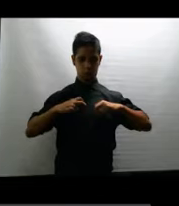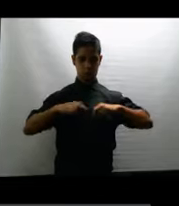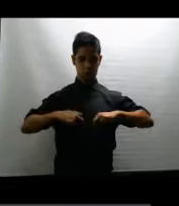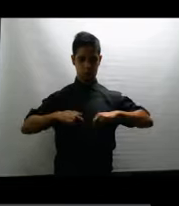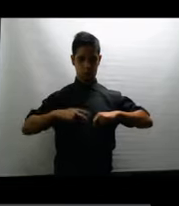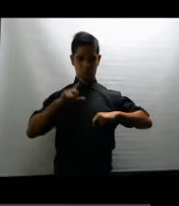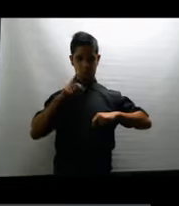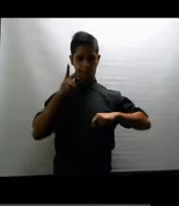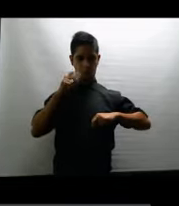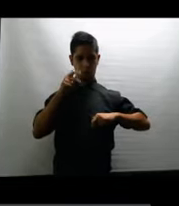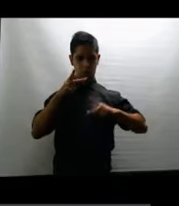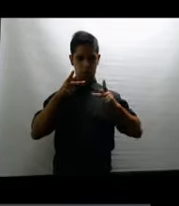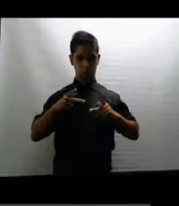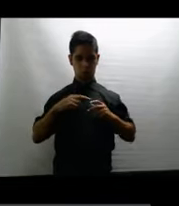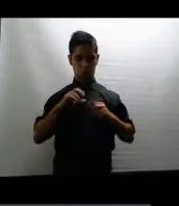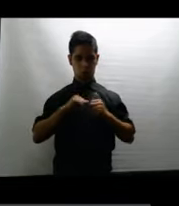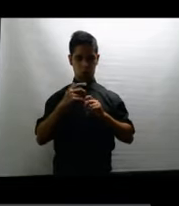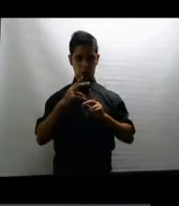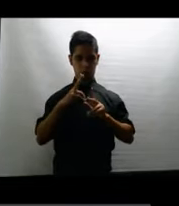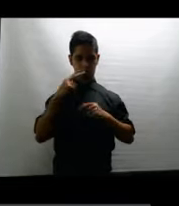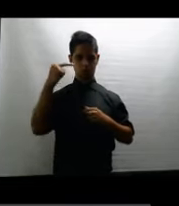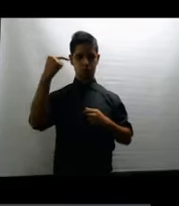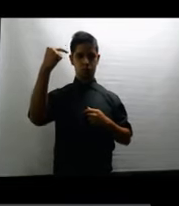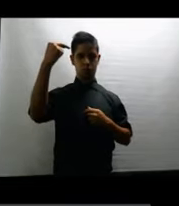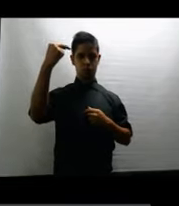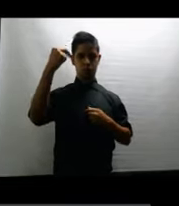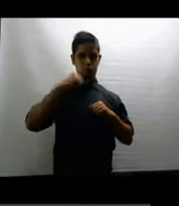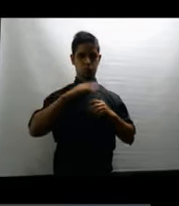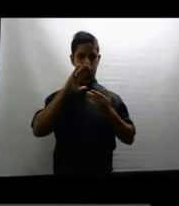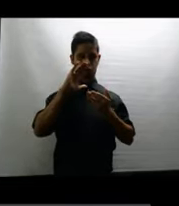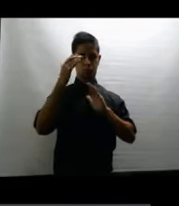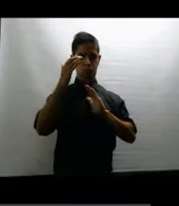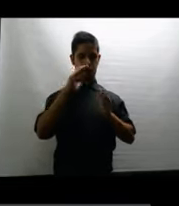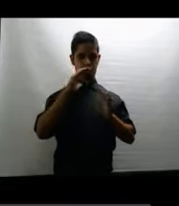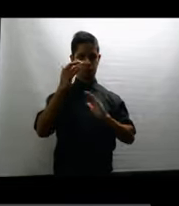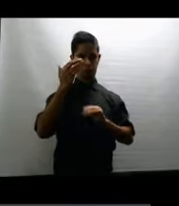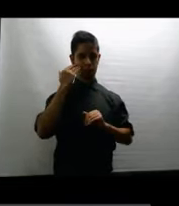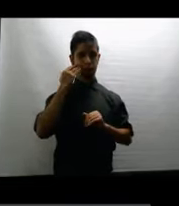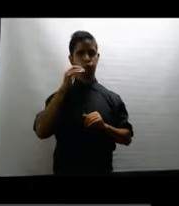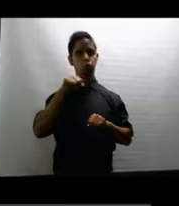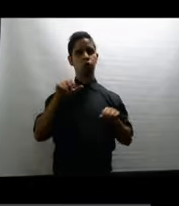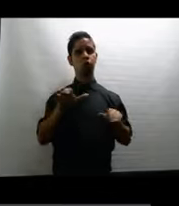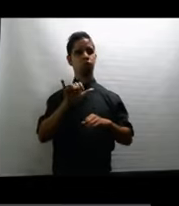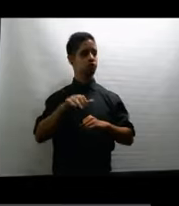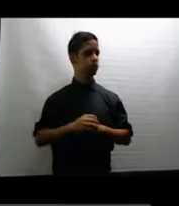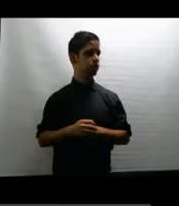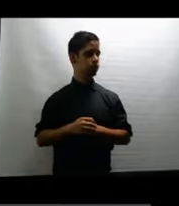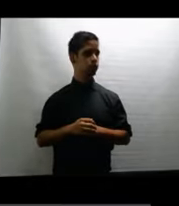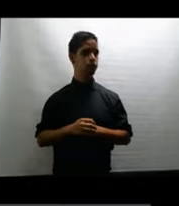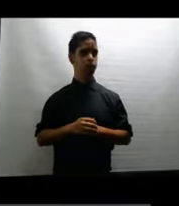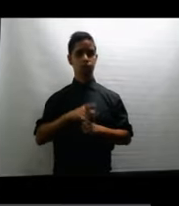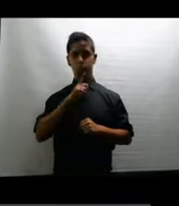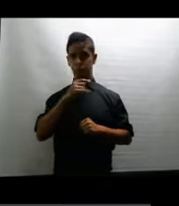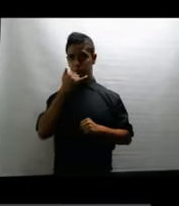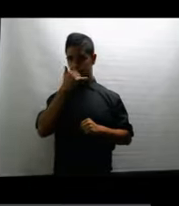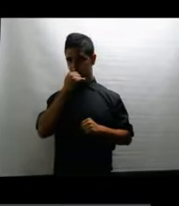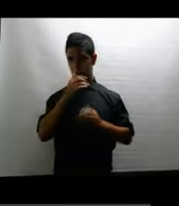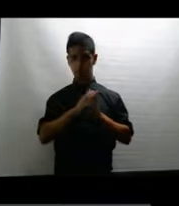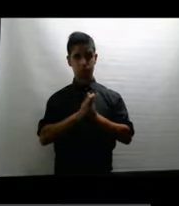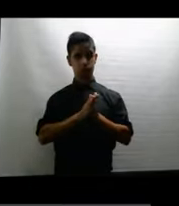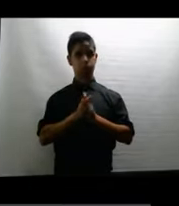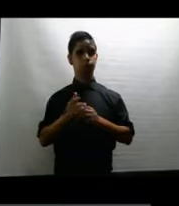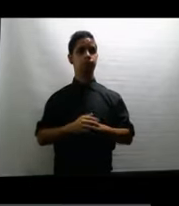otra persona, poder hacer como esa comparación, esos carriles, ¿verdad? Wow, qué interesante. Y se